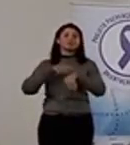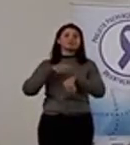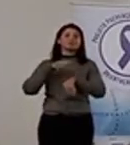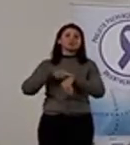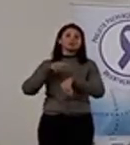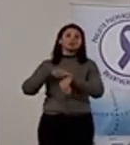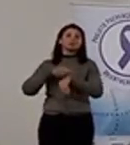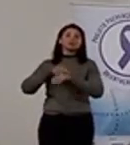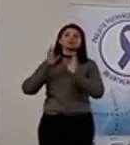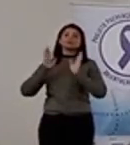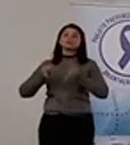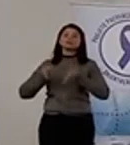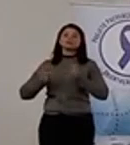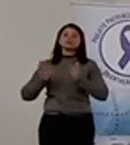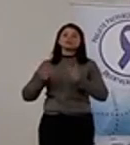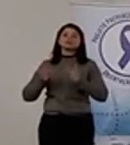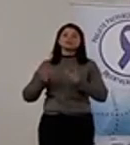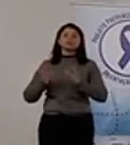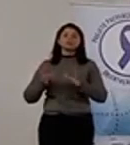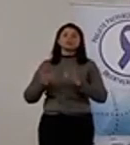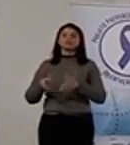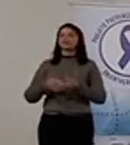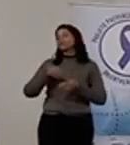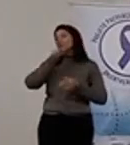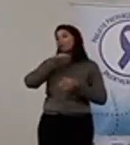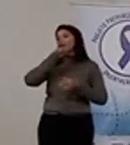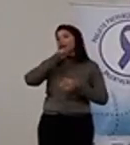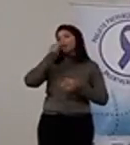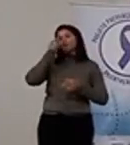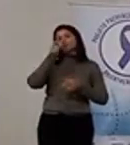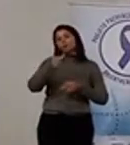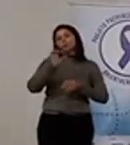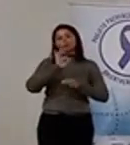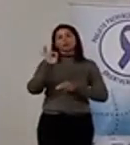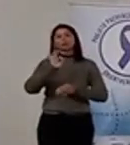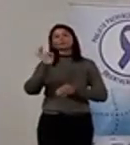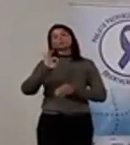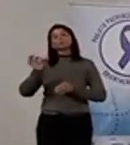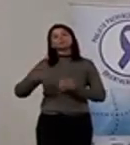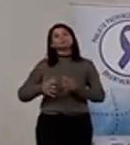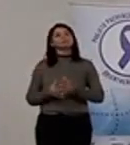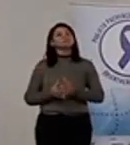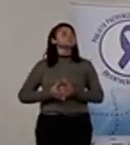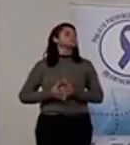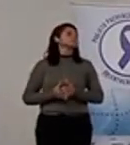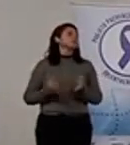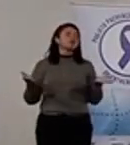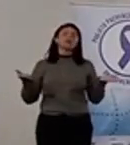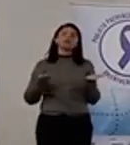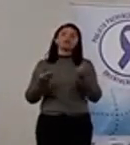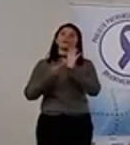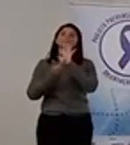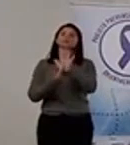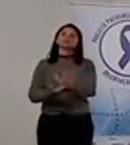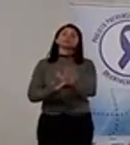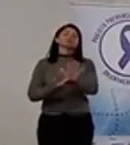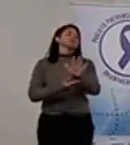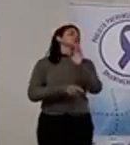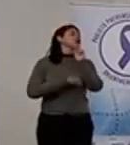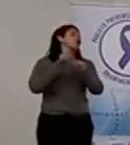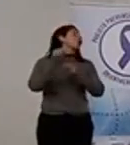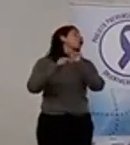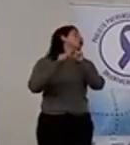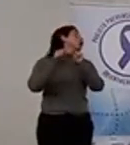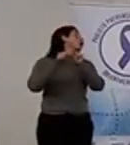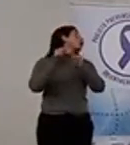horário que você está me colocando, mas eu estou velho, não consigo mais enxergar as coisas. E aqui só para mostrar, depois pode pôr no material,